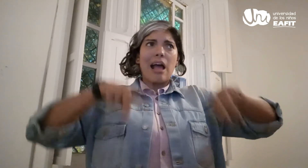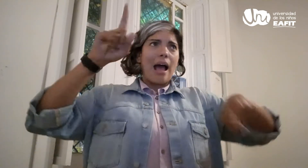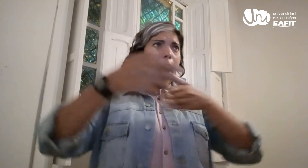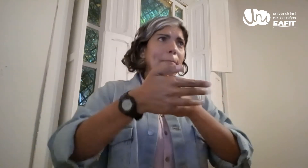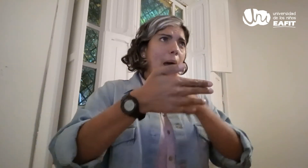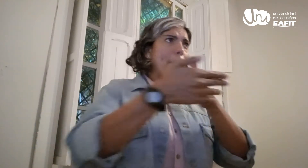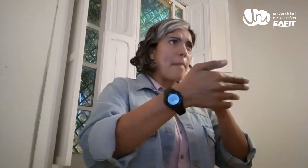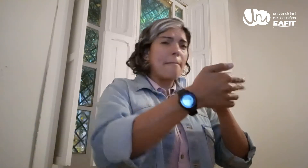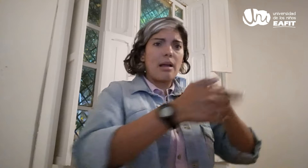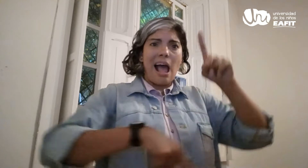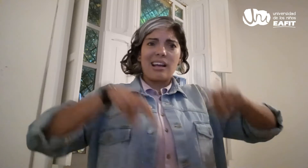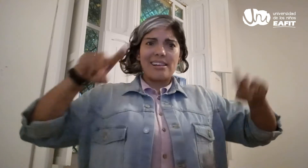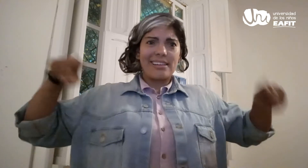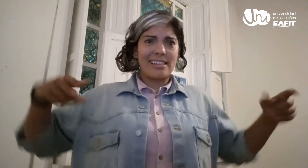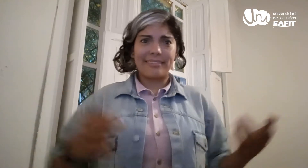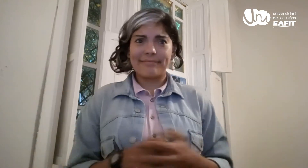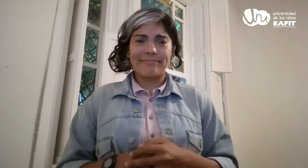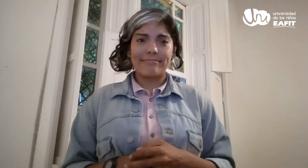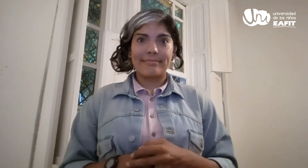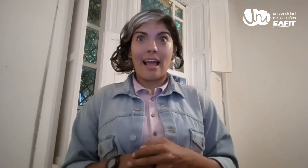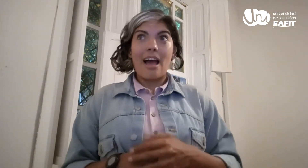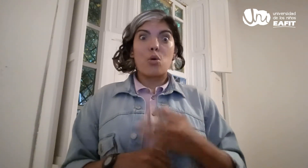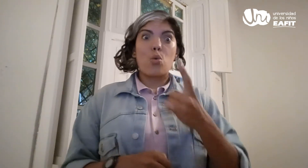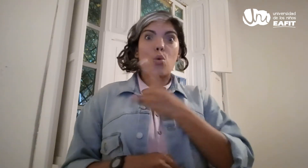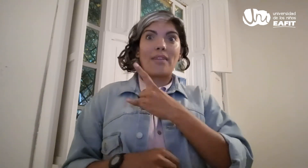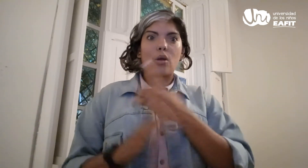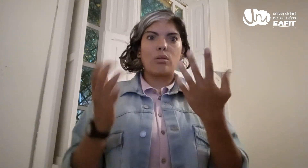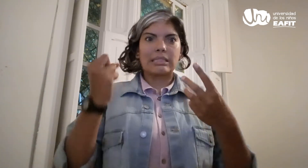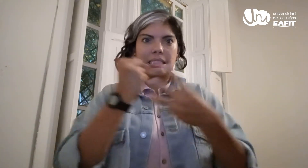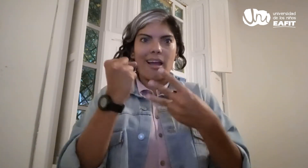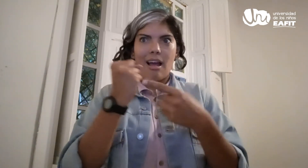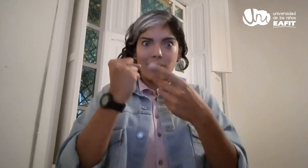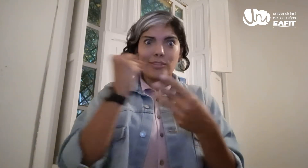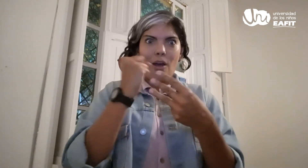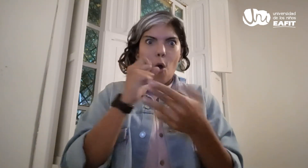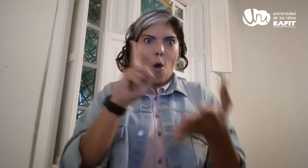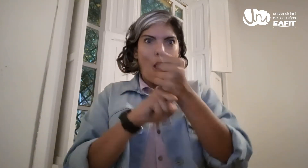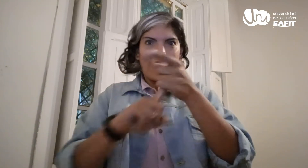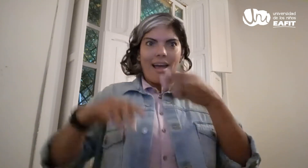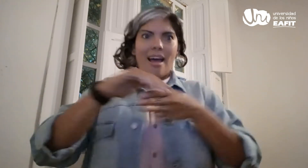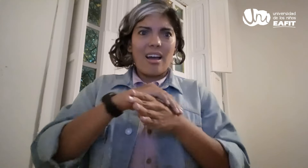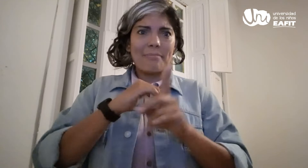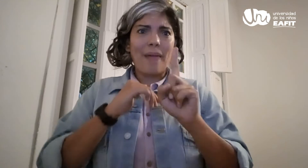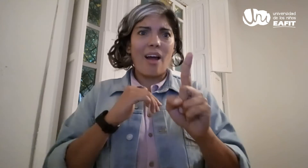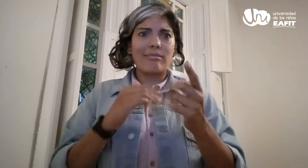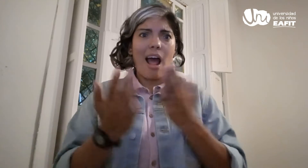en el sector público. El SENA permite a las personas sordas acceder, sin embargo, solo a los programas